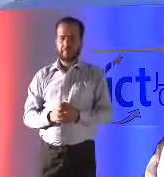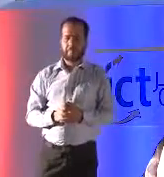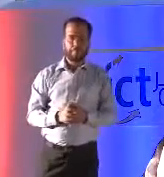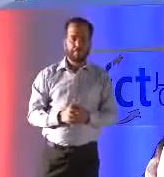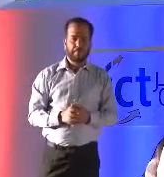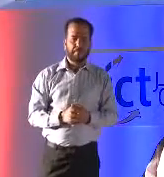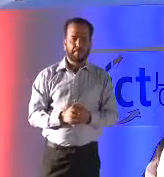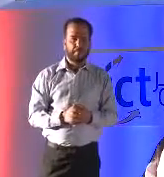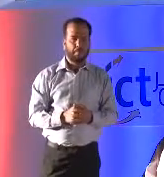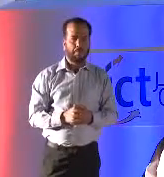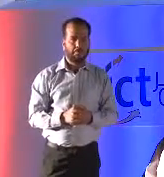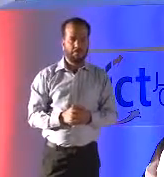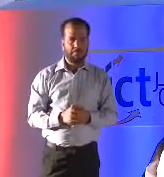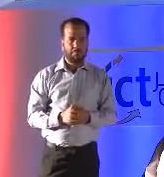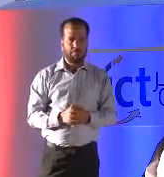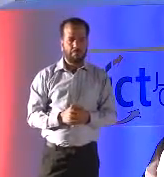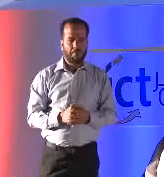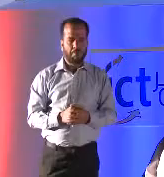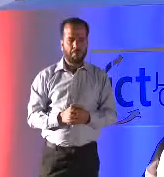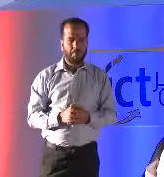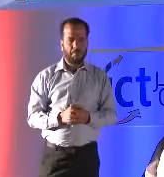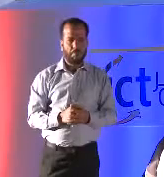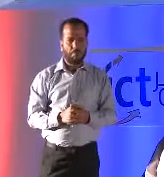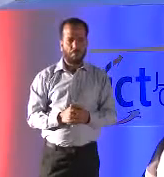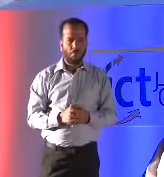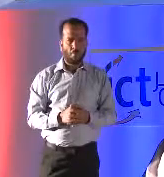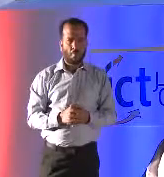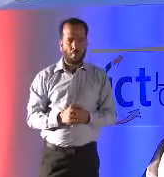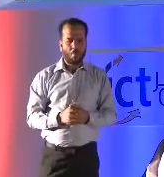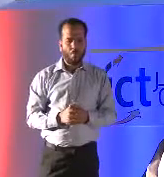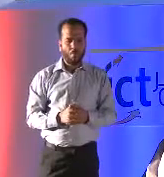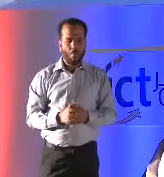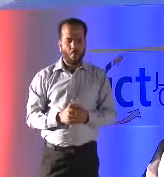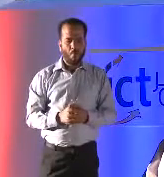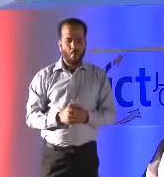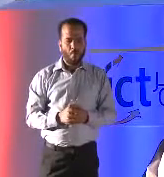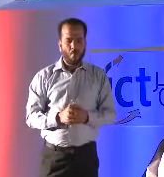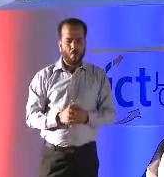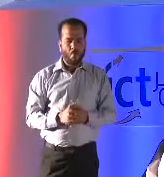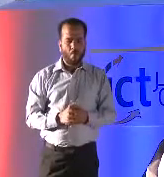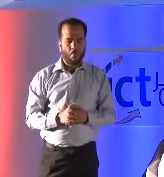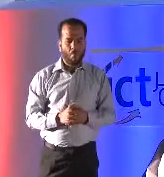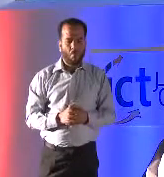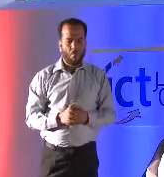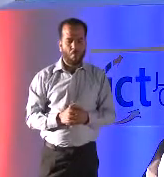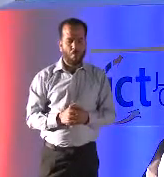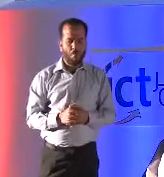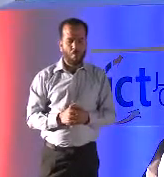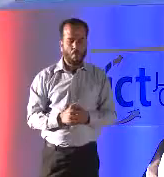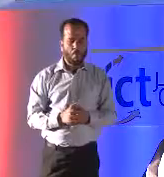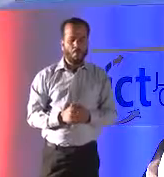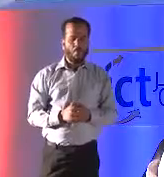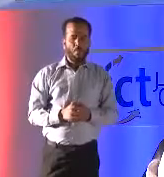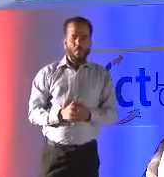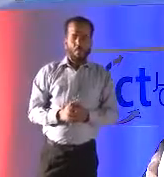that evolved and have been enjoyed by blind people. But